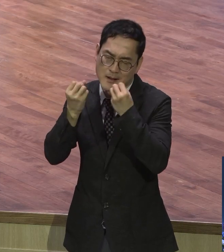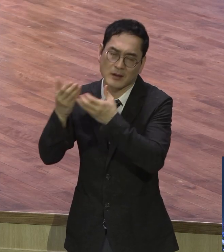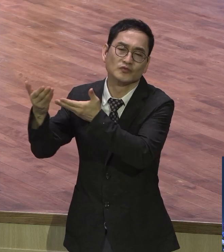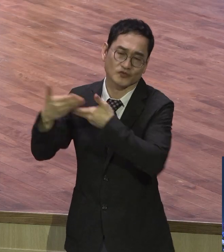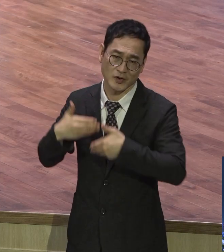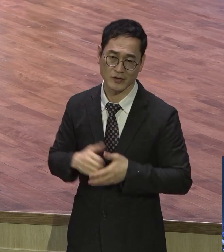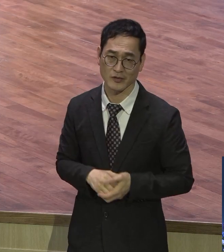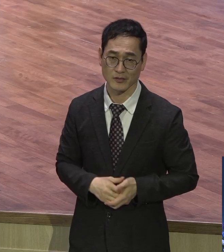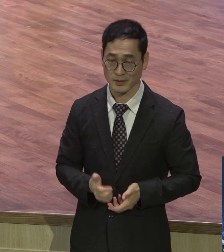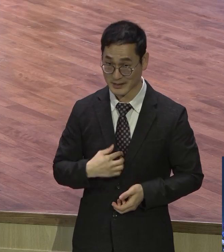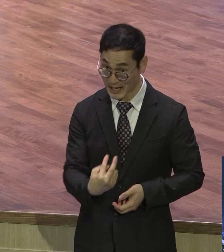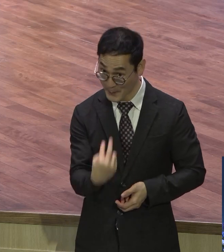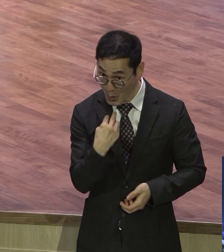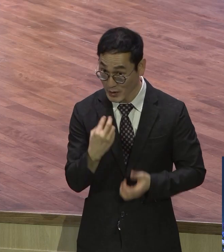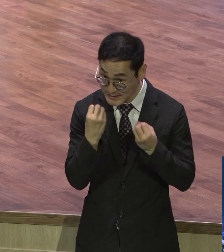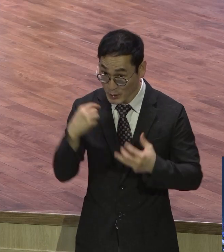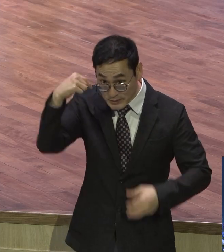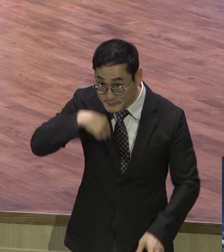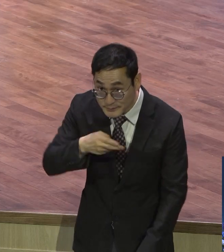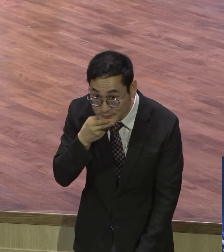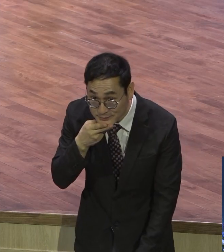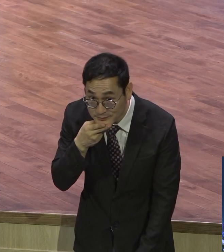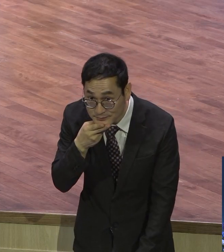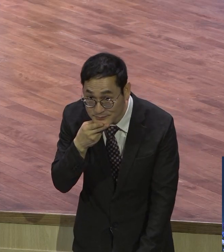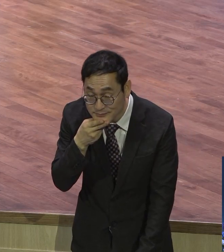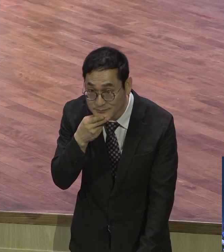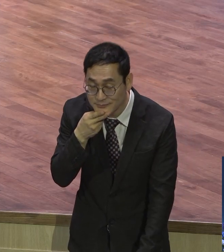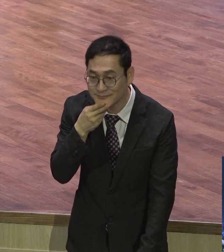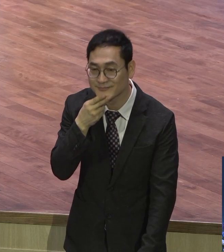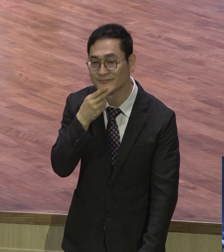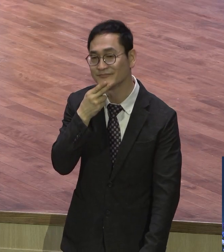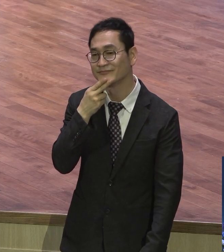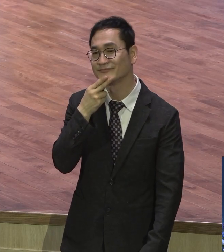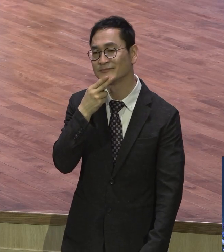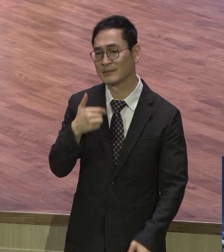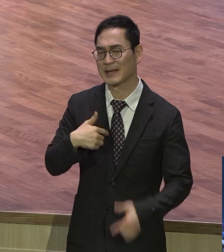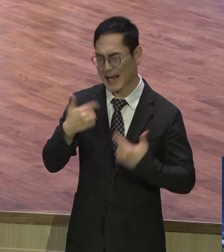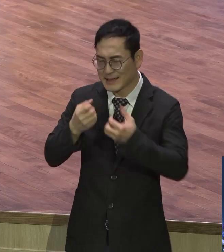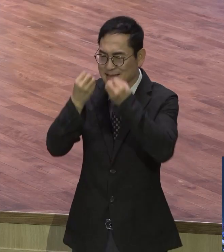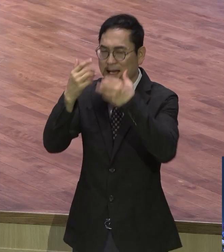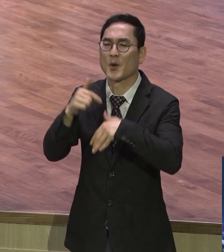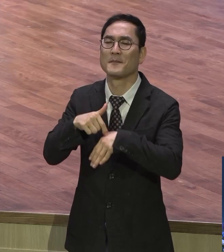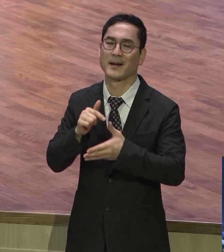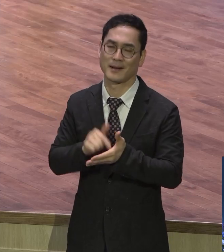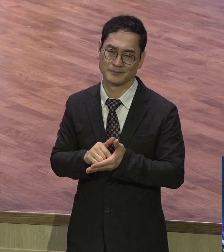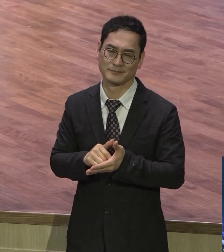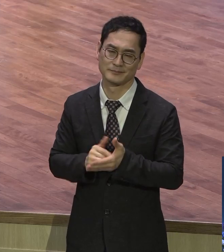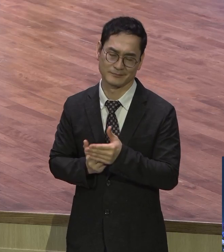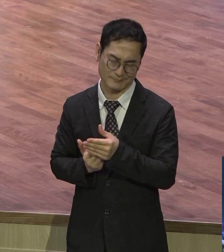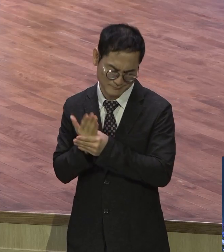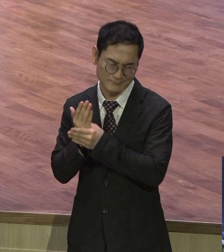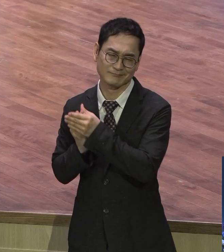여러분 보실 적은 날만 새롭게 보이지 않아요? 날마다 새롭게 살아요